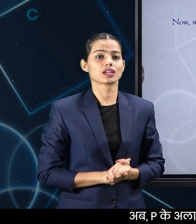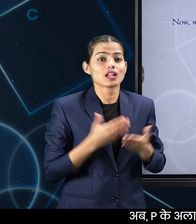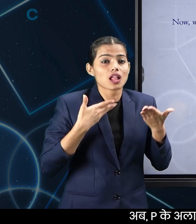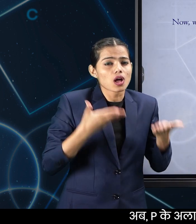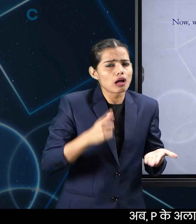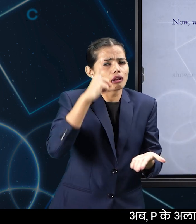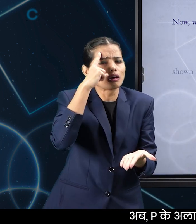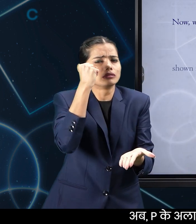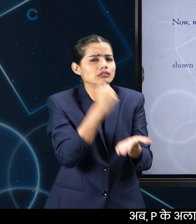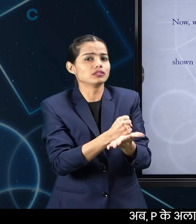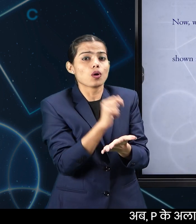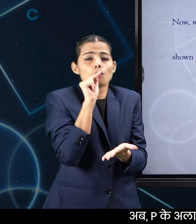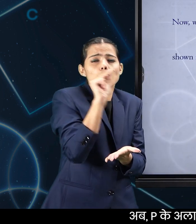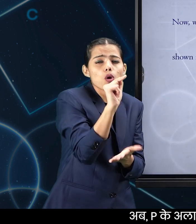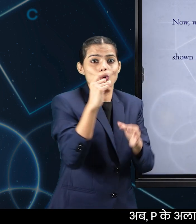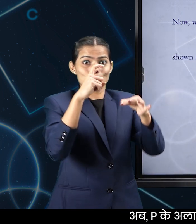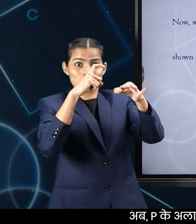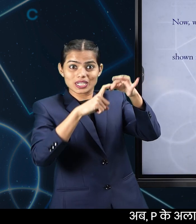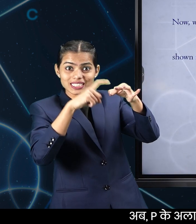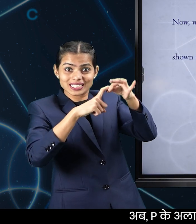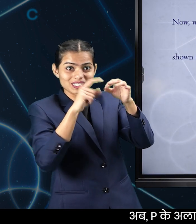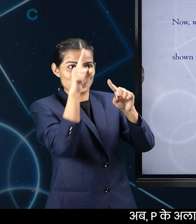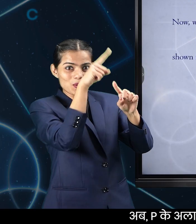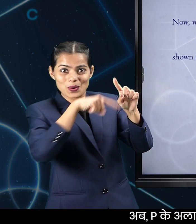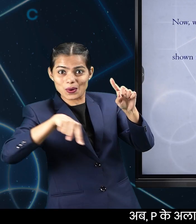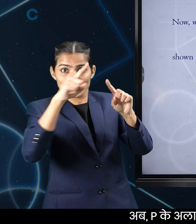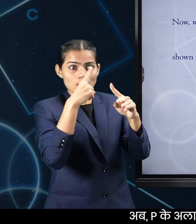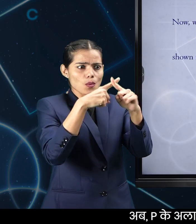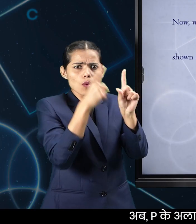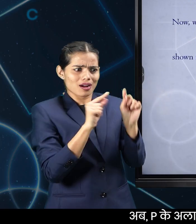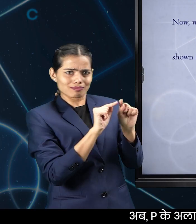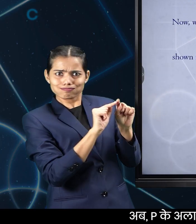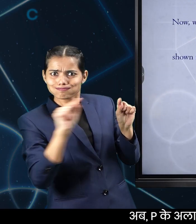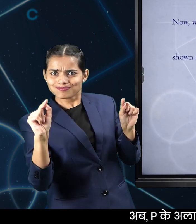अब P के अलावा स्पर्शिका XY पर एक बिंदु Q पर विचार करें।